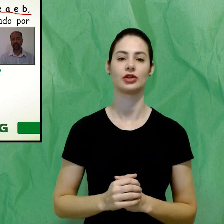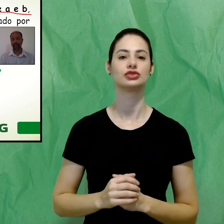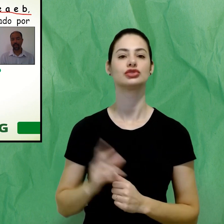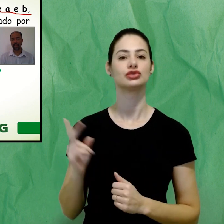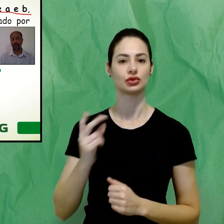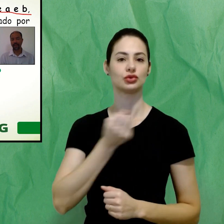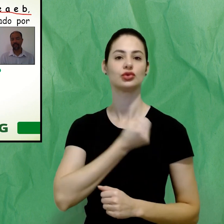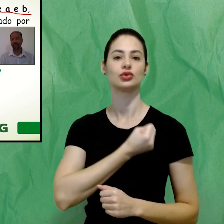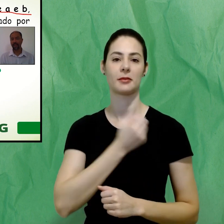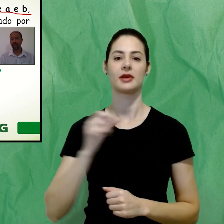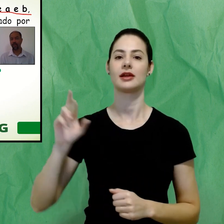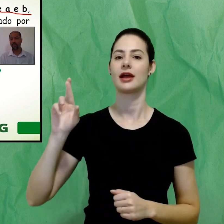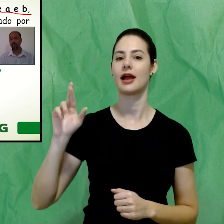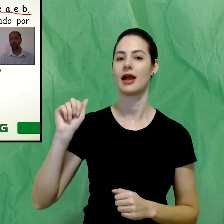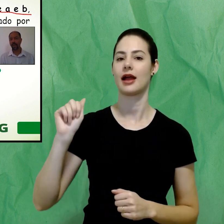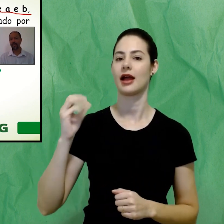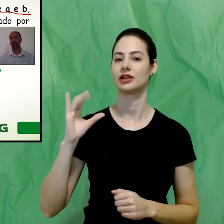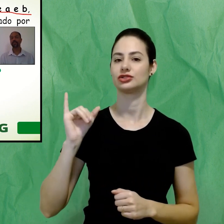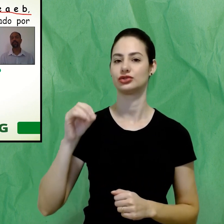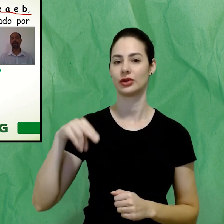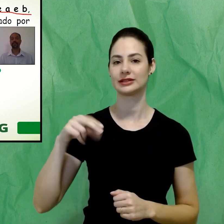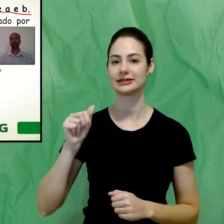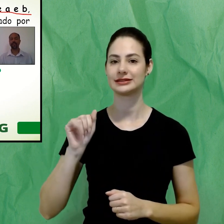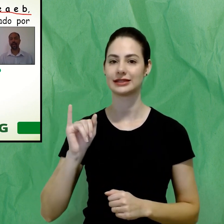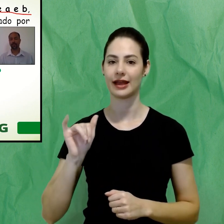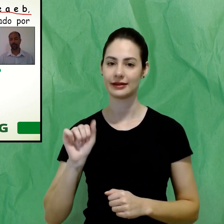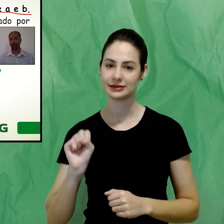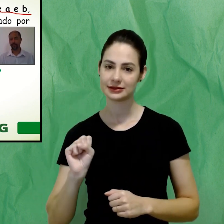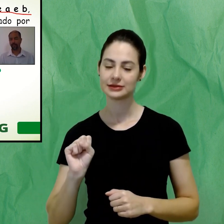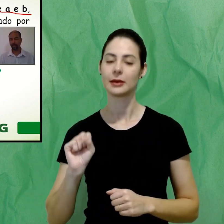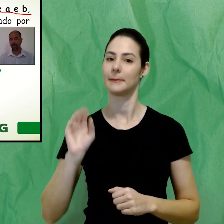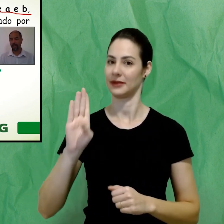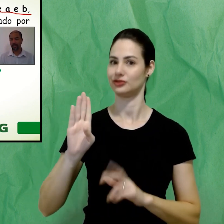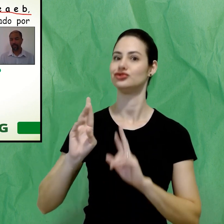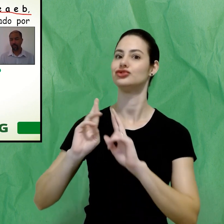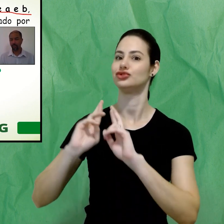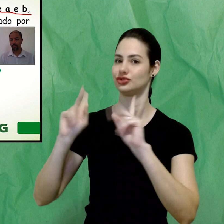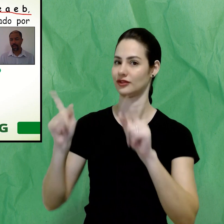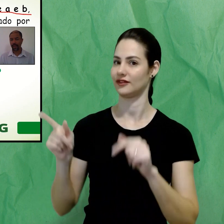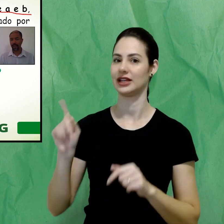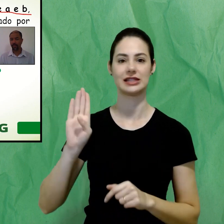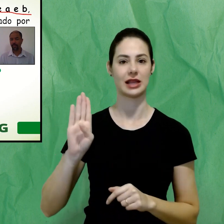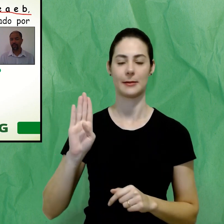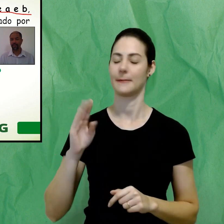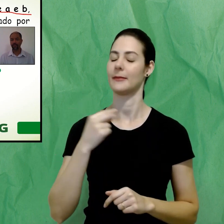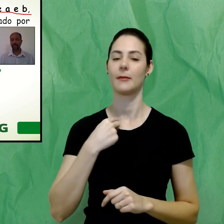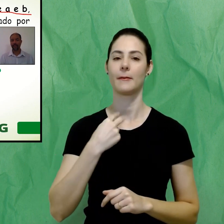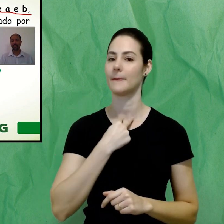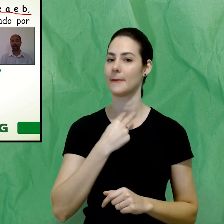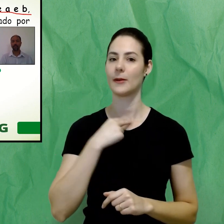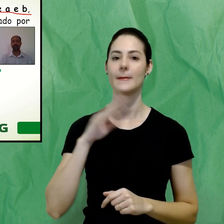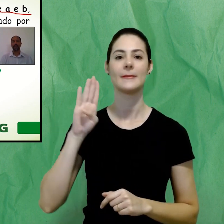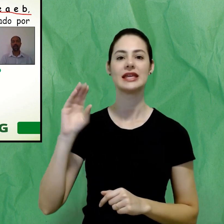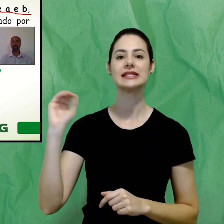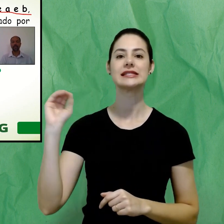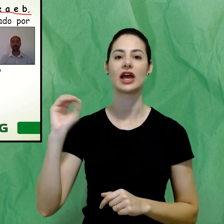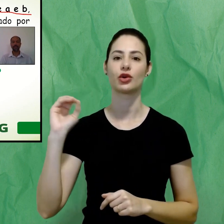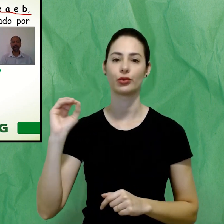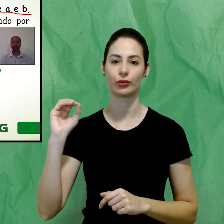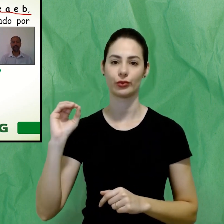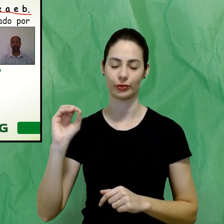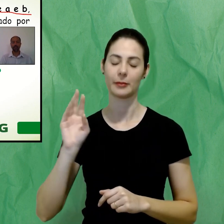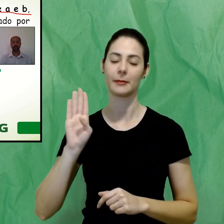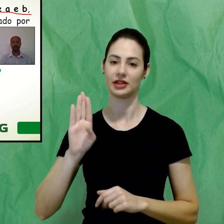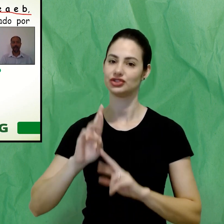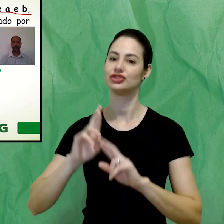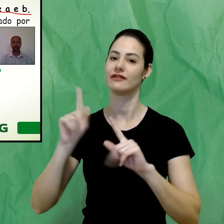números racionais, com B diferente de zero. Importante, o B não pode ser o zero. Então, eu tenho